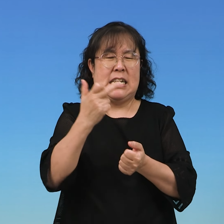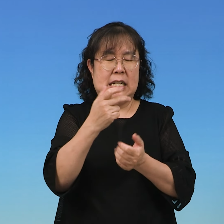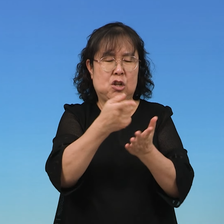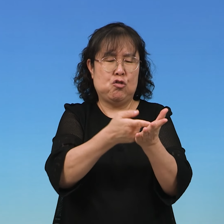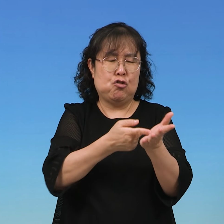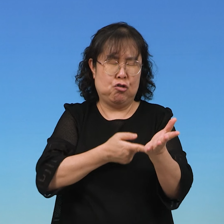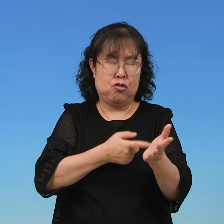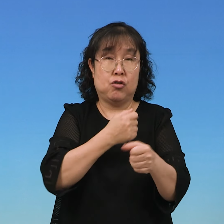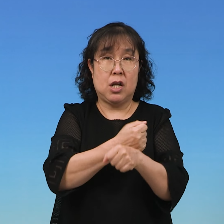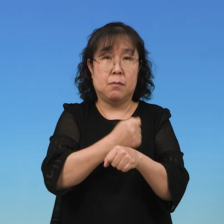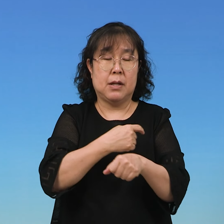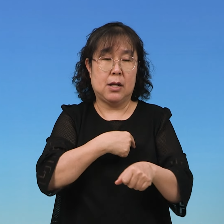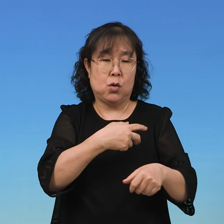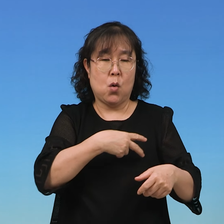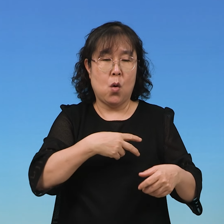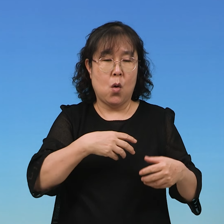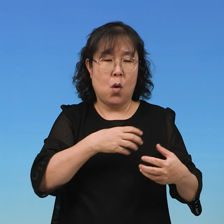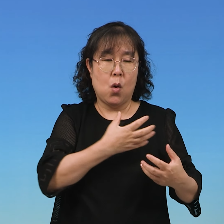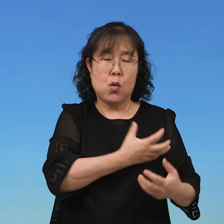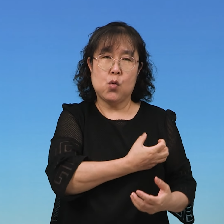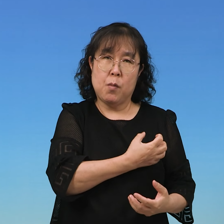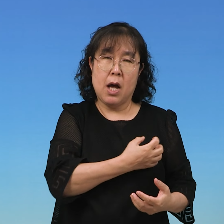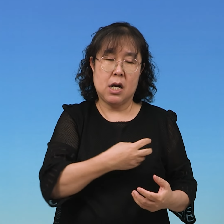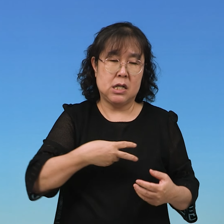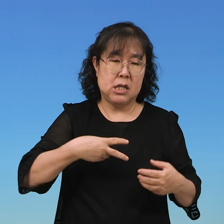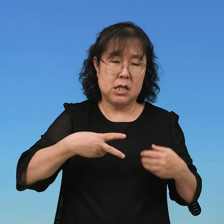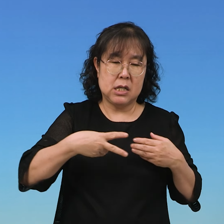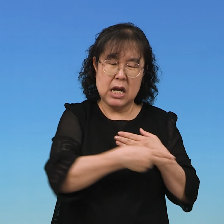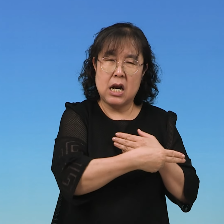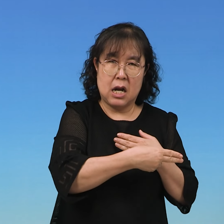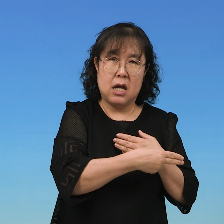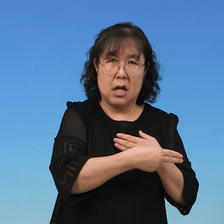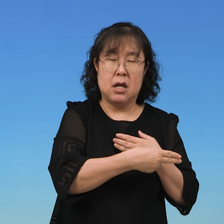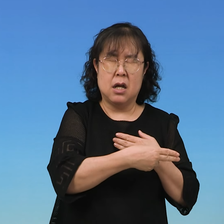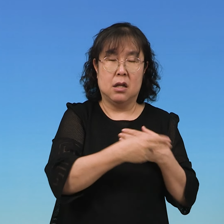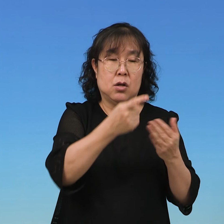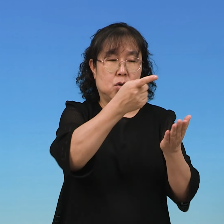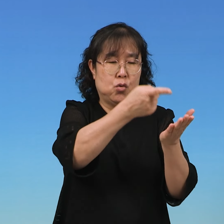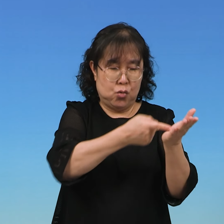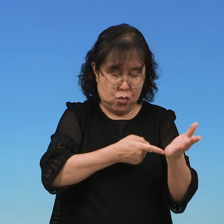대수술을 해야만 했습니다. 한쪽 가슴을 절단하는.